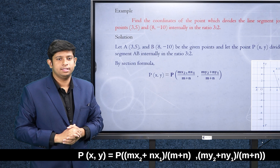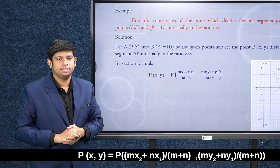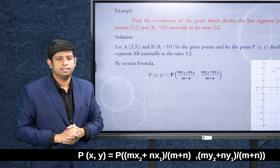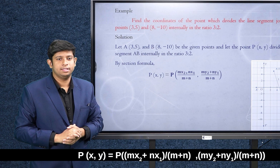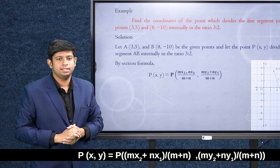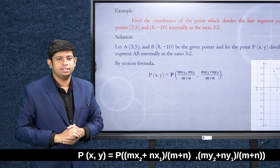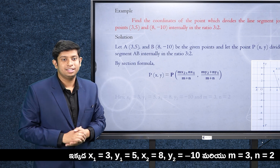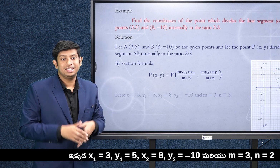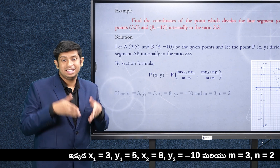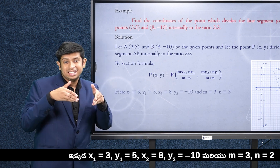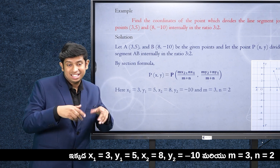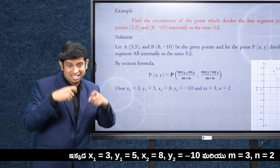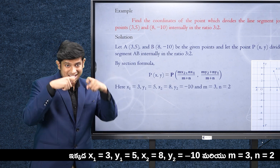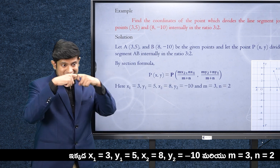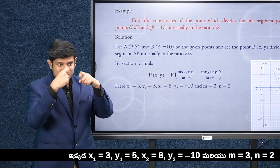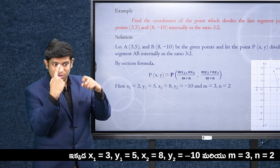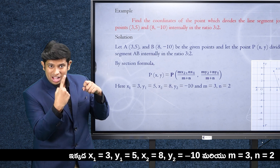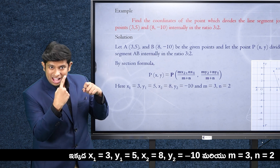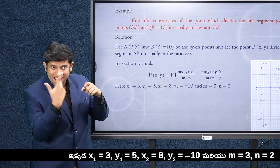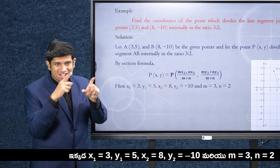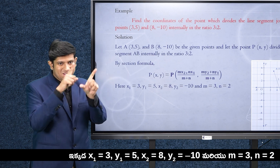my2ny1/mn ఇక్కడ x1=3